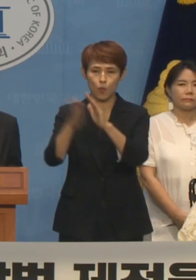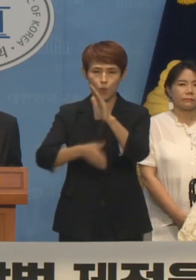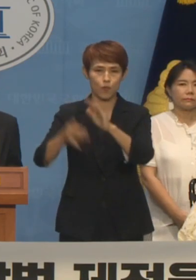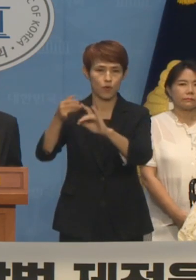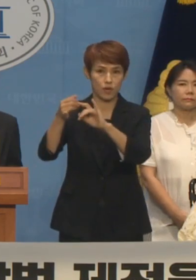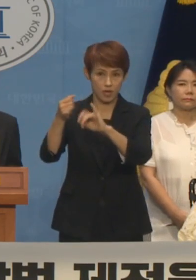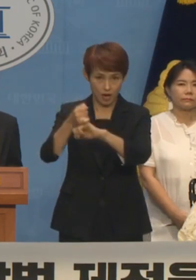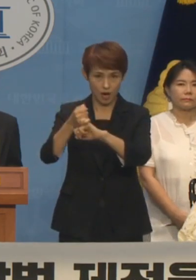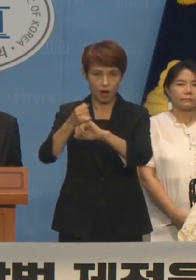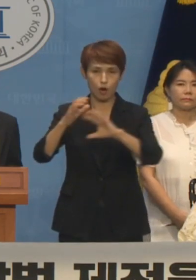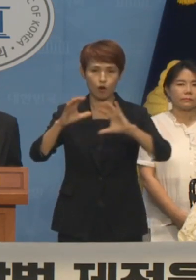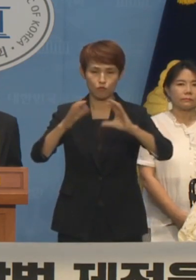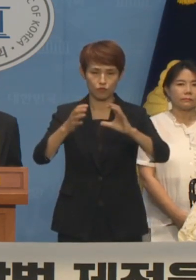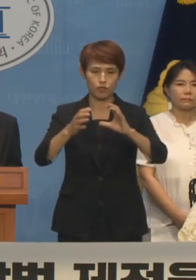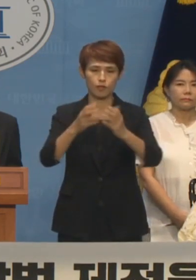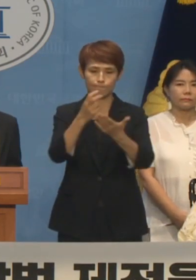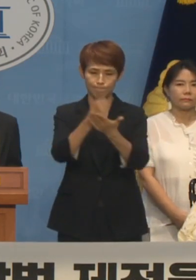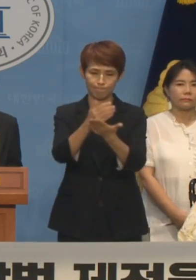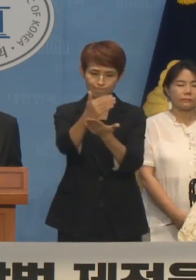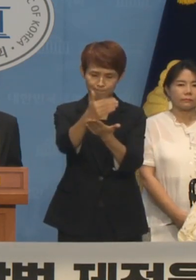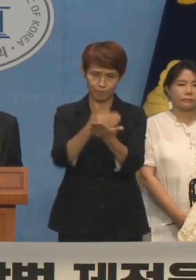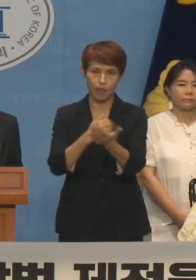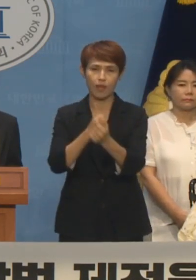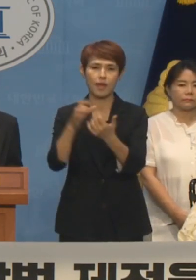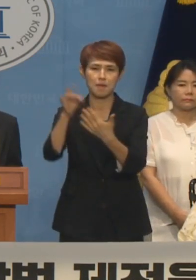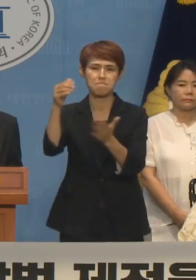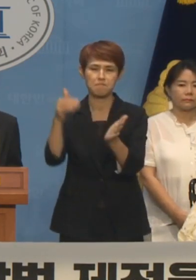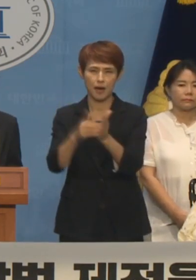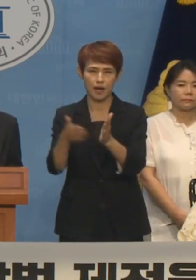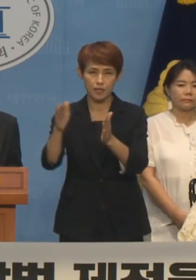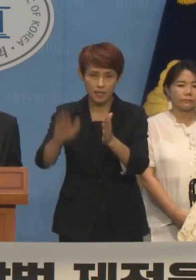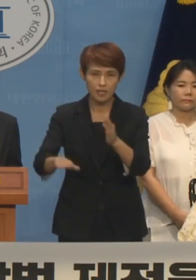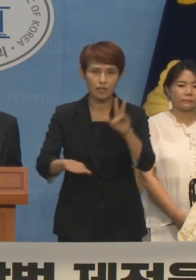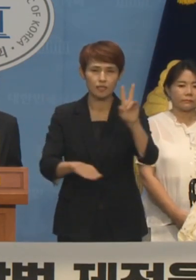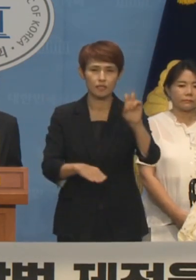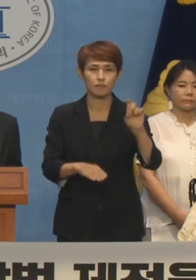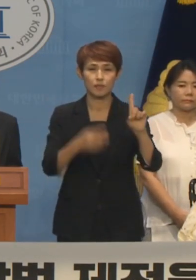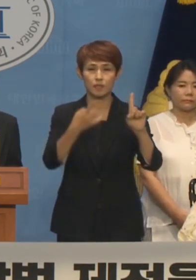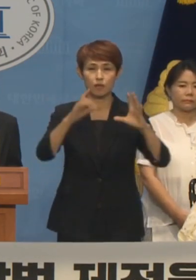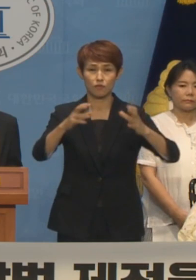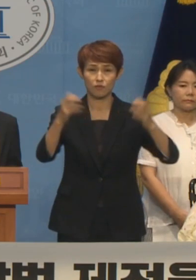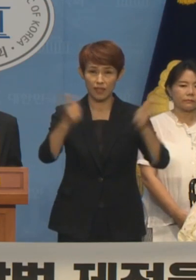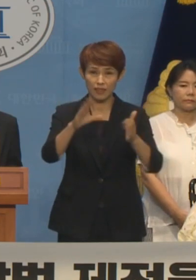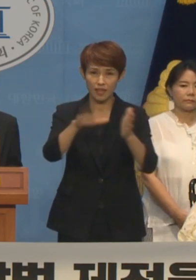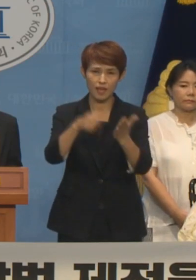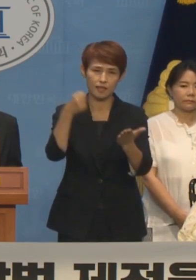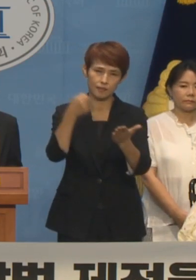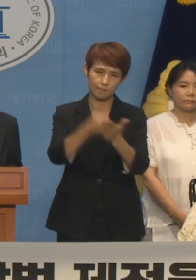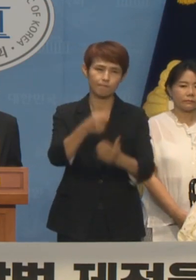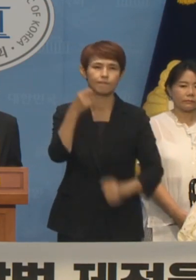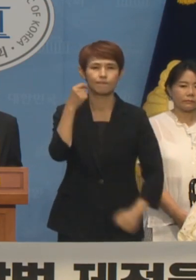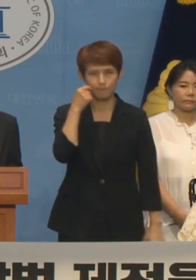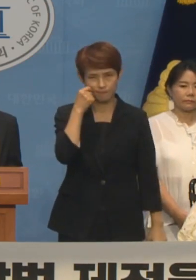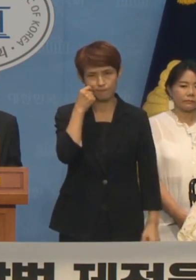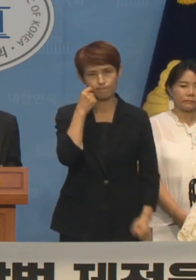공약과 국정과제로 채택되었으나 끝내 21대 국회에서 제정되지